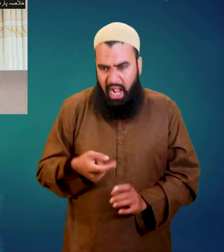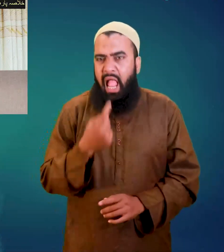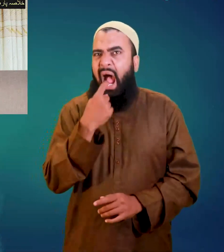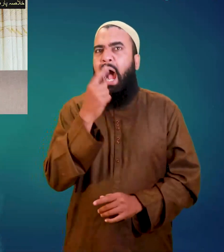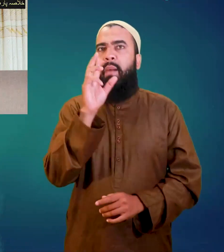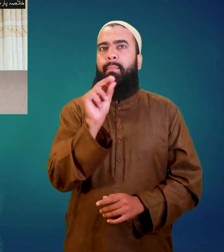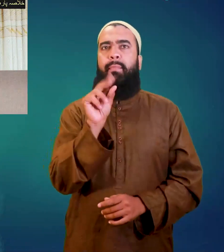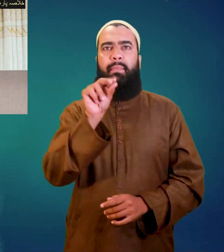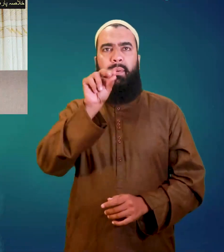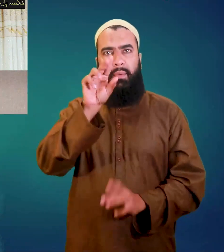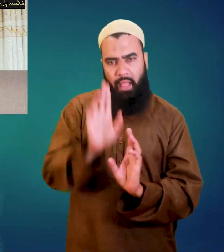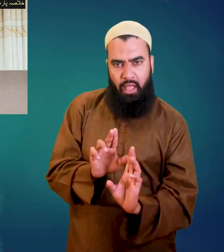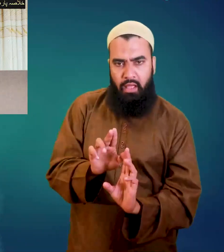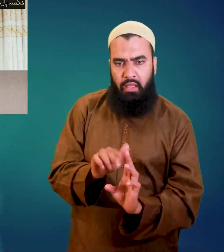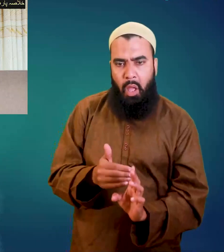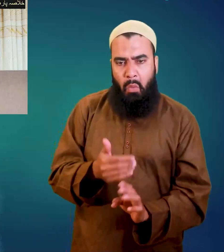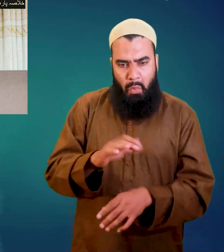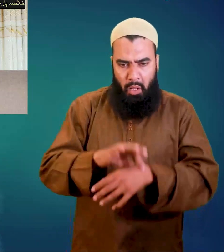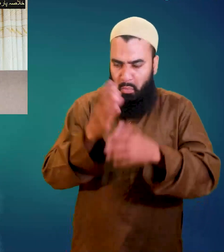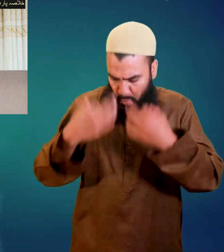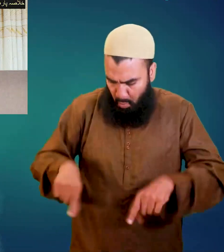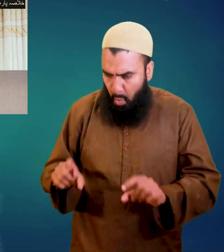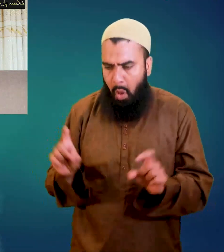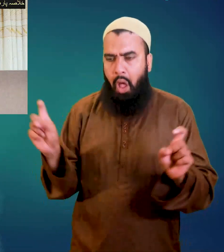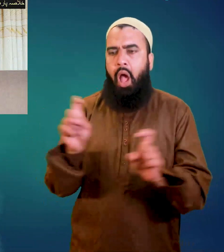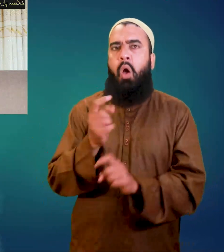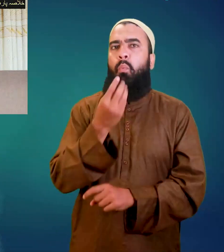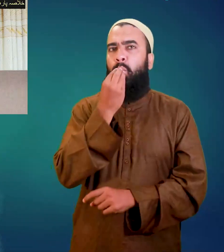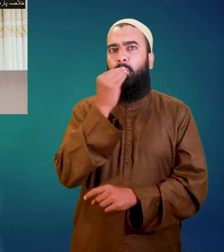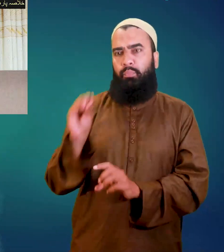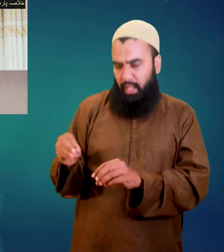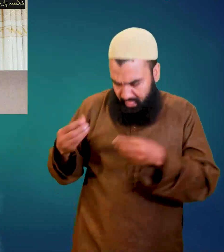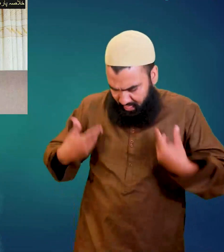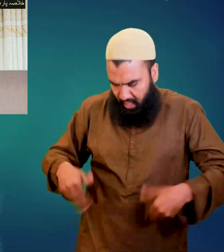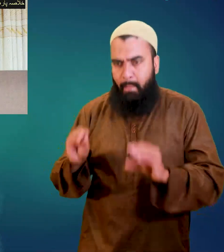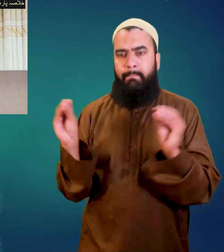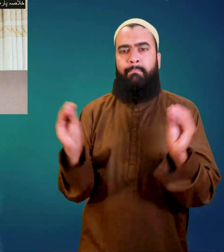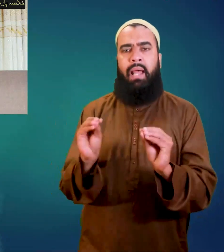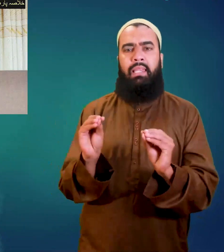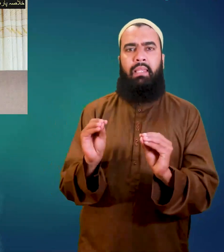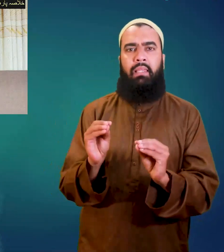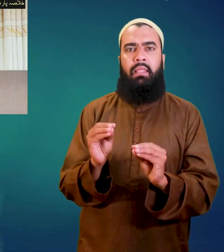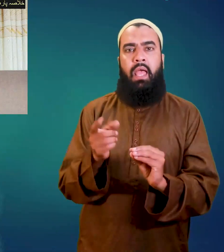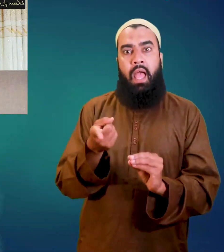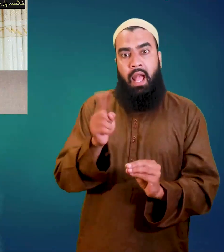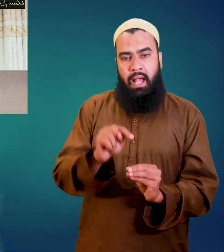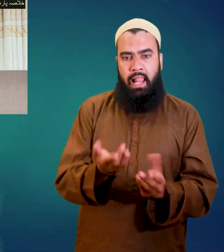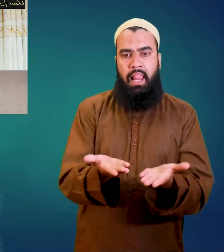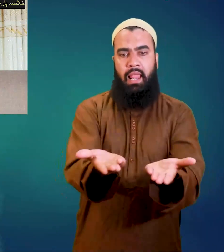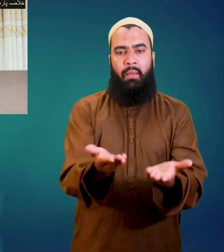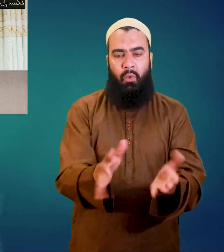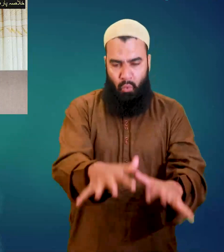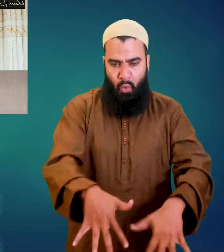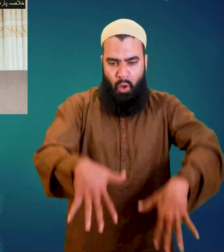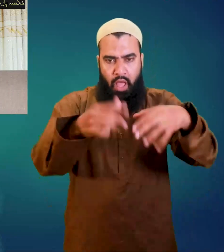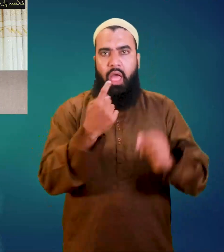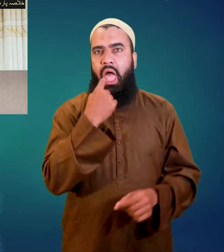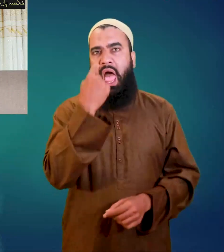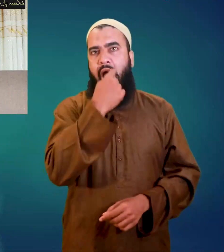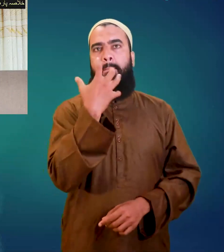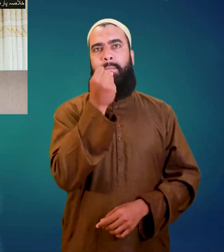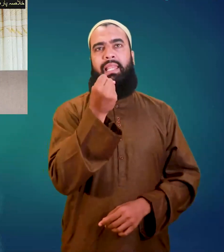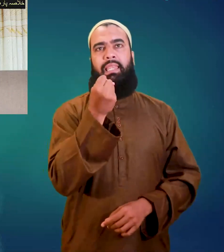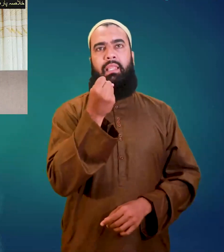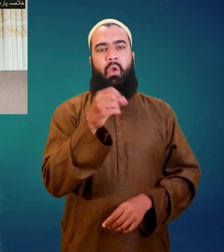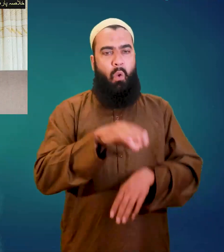وہ خاموش ہے۔ اللہ رب العزت کو یہ اختیار ہے کہ قیامت کے دن زبان کو خاموش کر دے اور باقی اعضاء کو بولنے